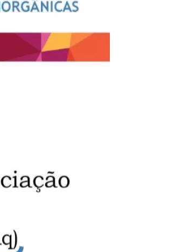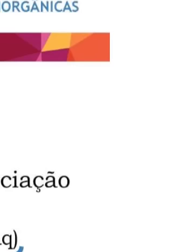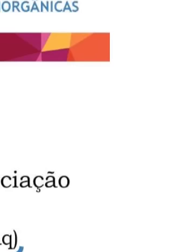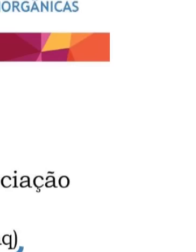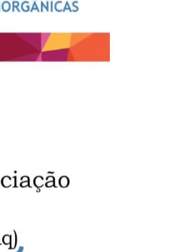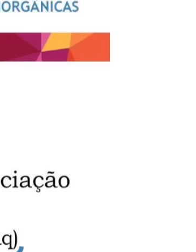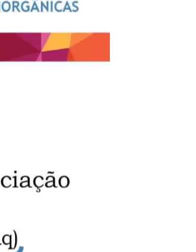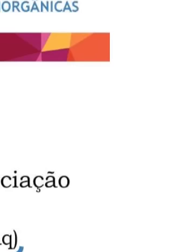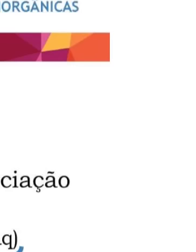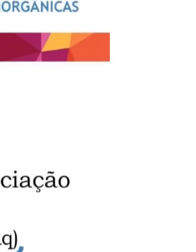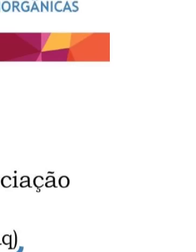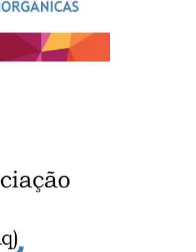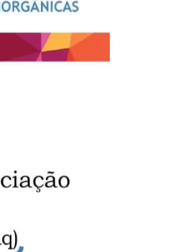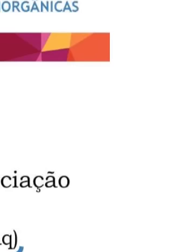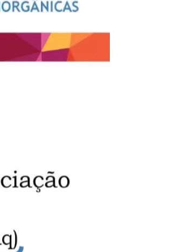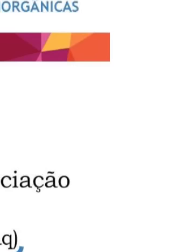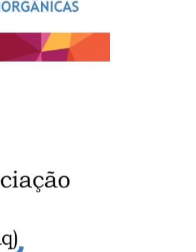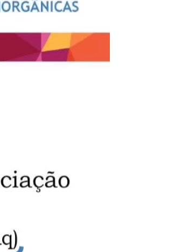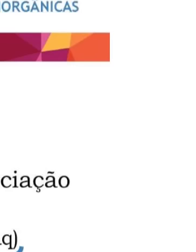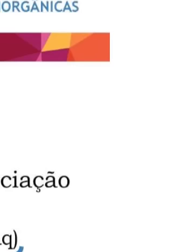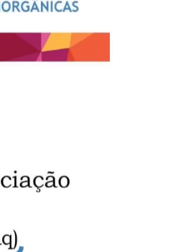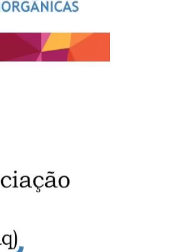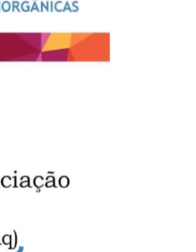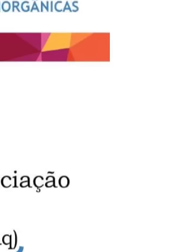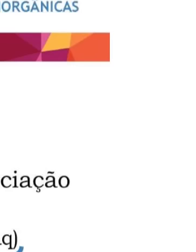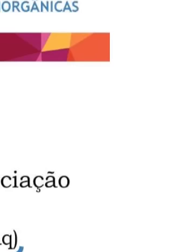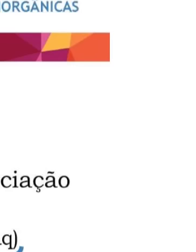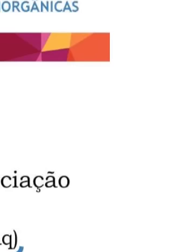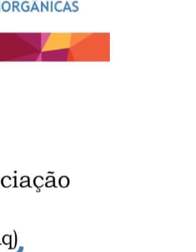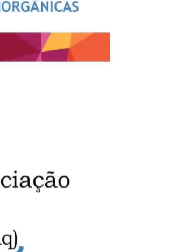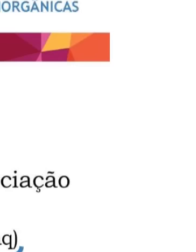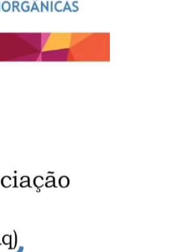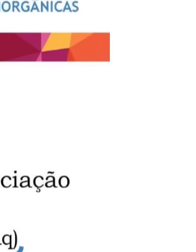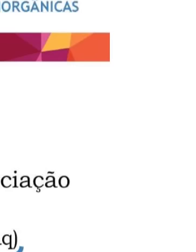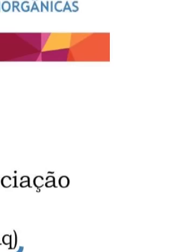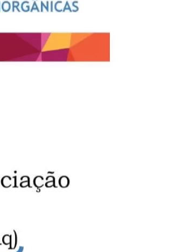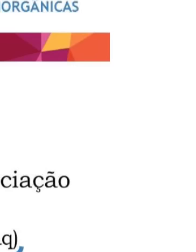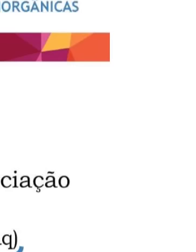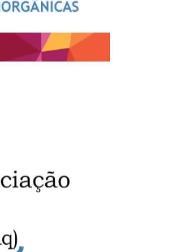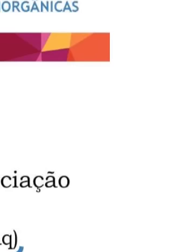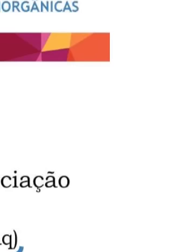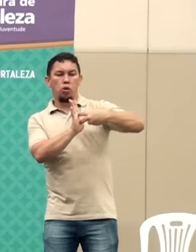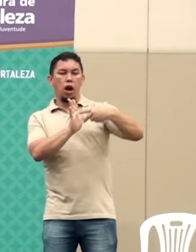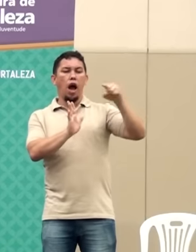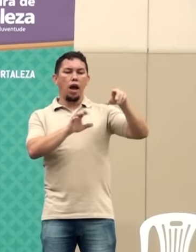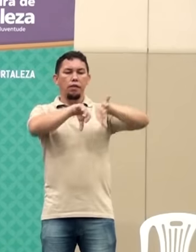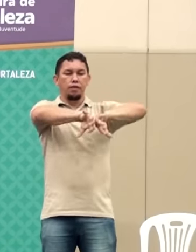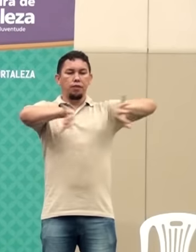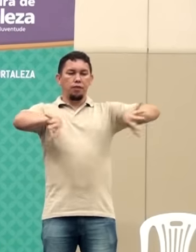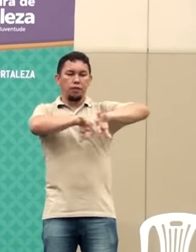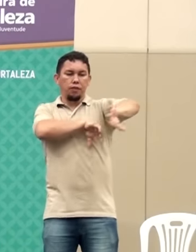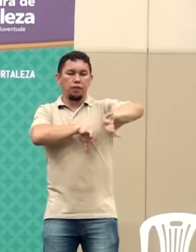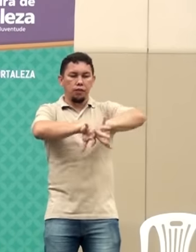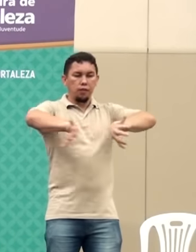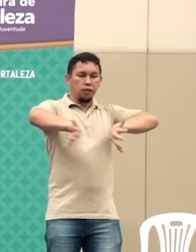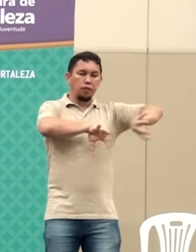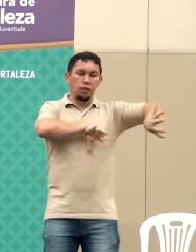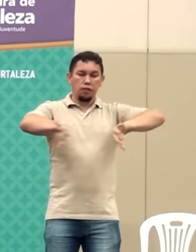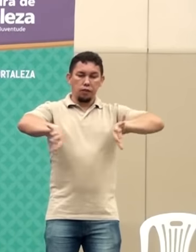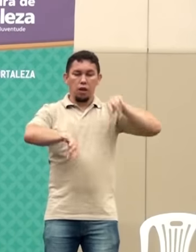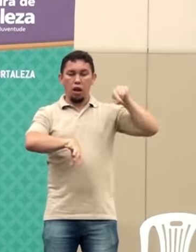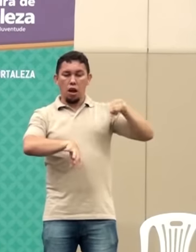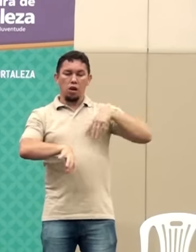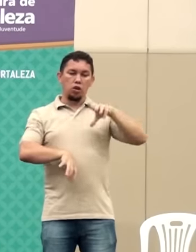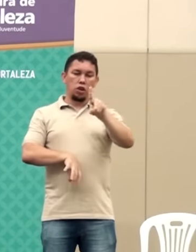agora, dissociação. O que é dissociar? Dissociar significa separar. Então, o processo de